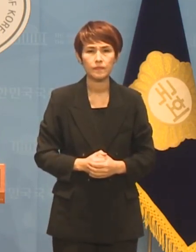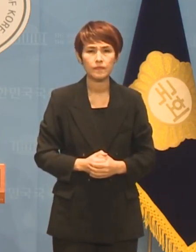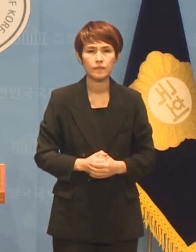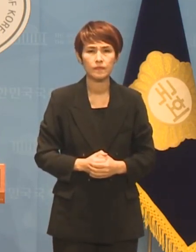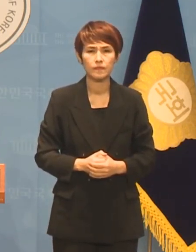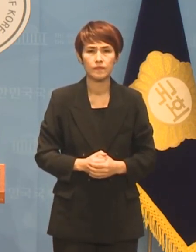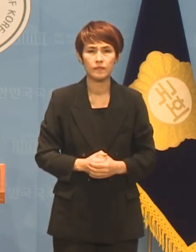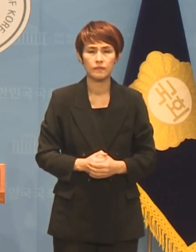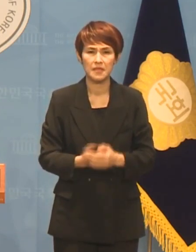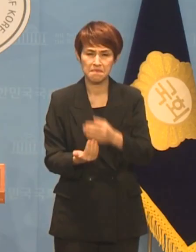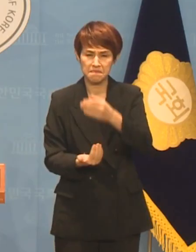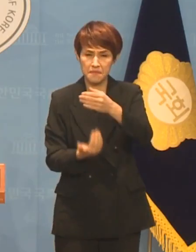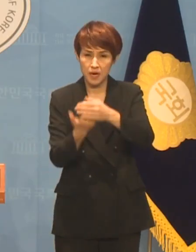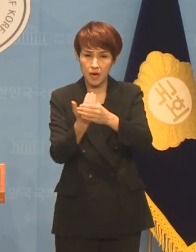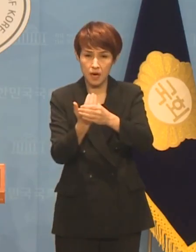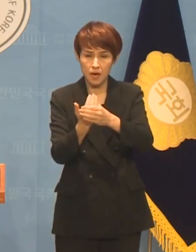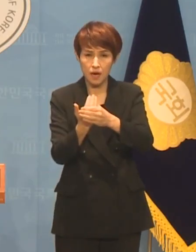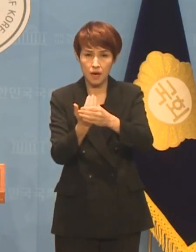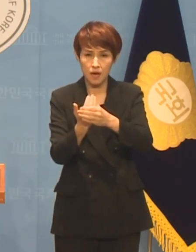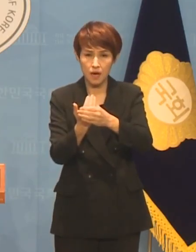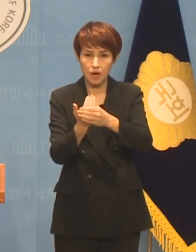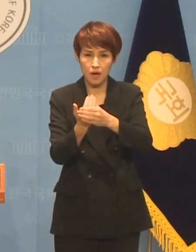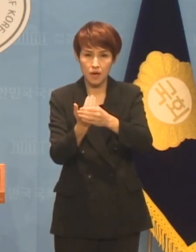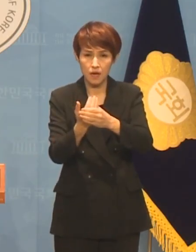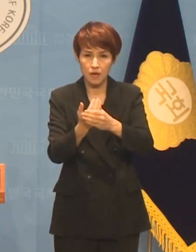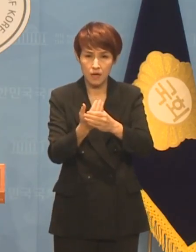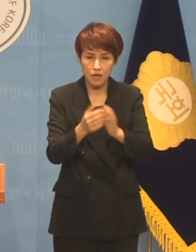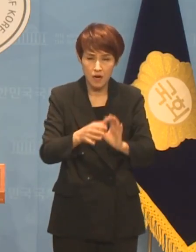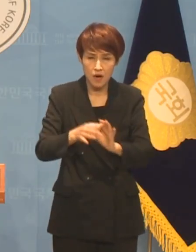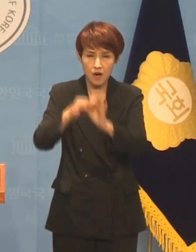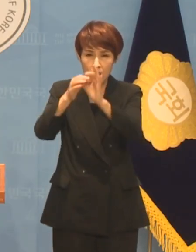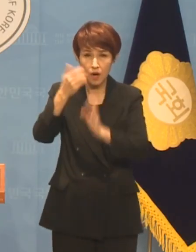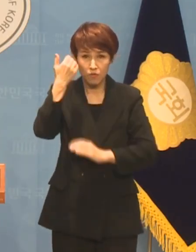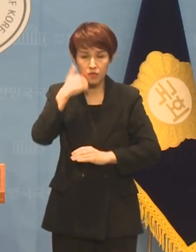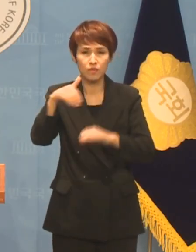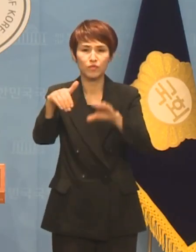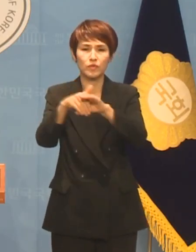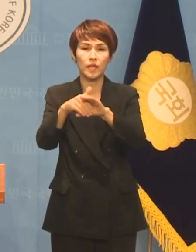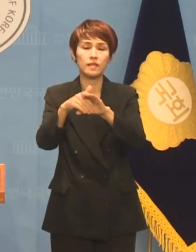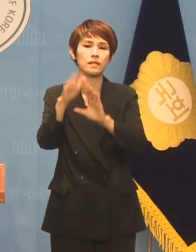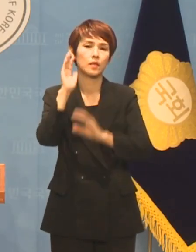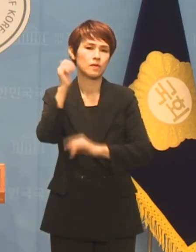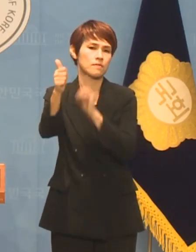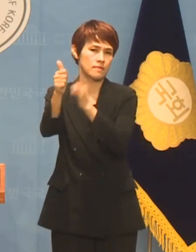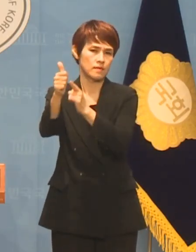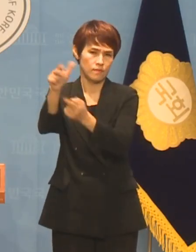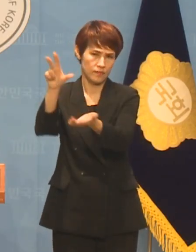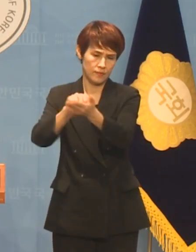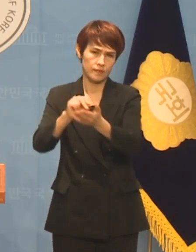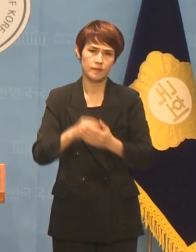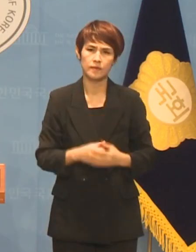이 모든 사건의 원흉은 문재인 전 대통령입니다.